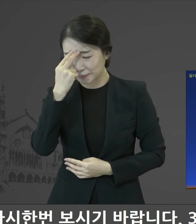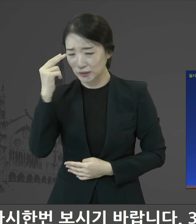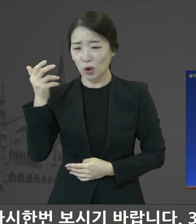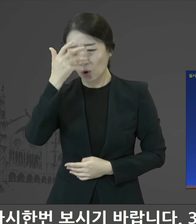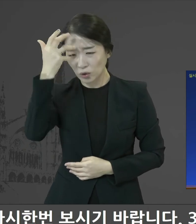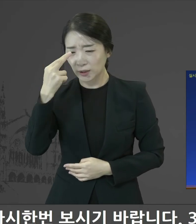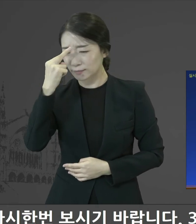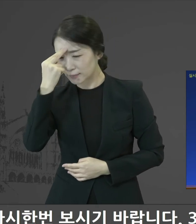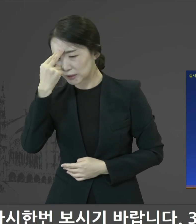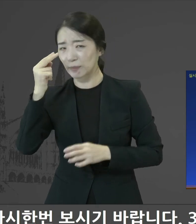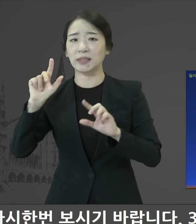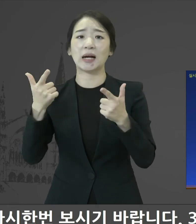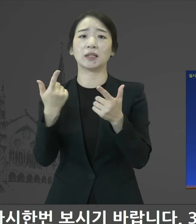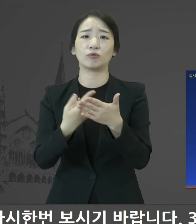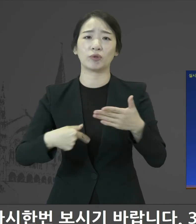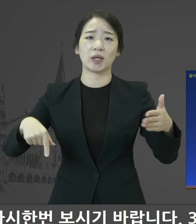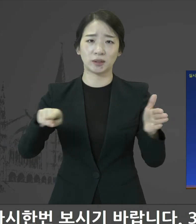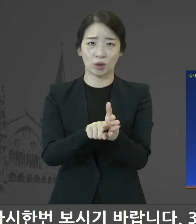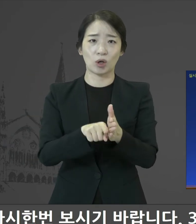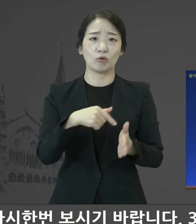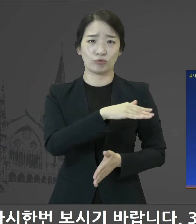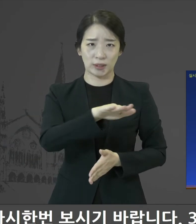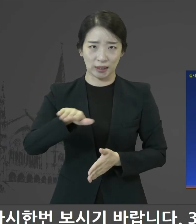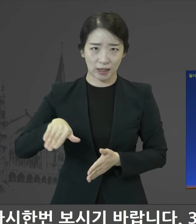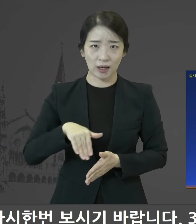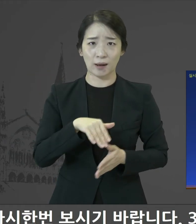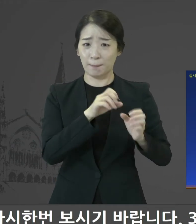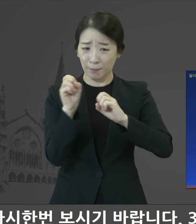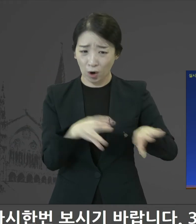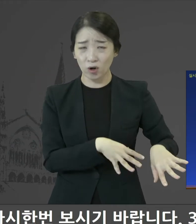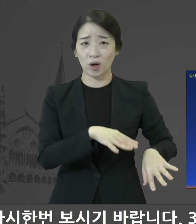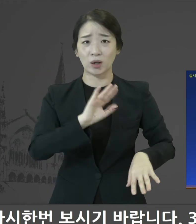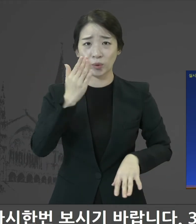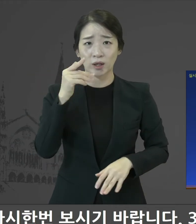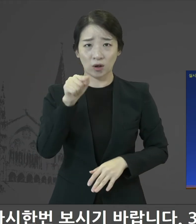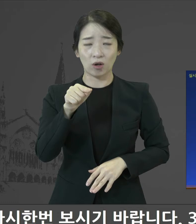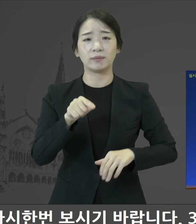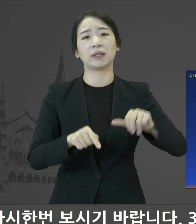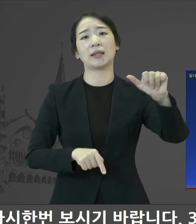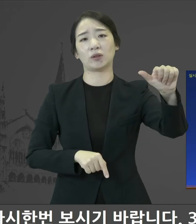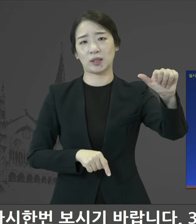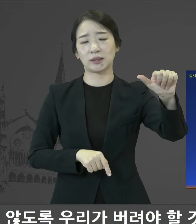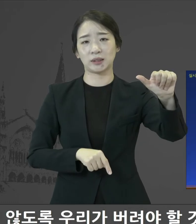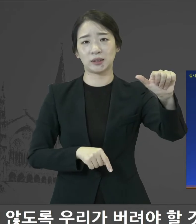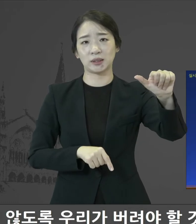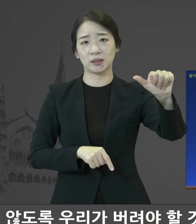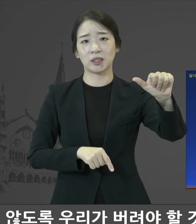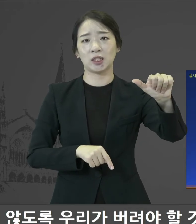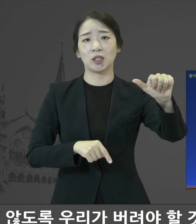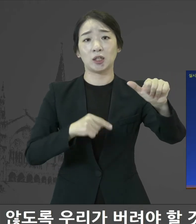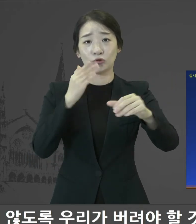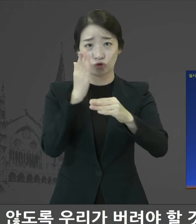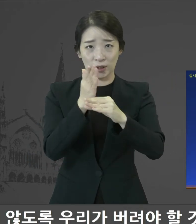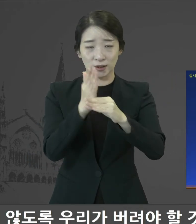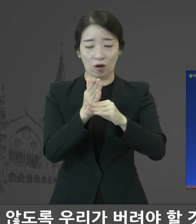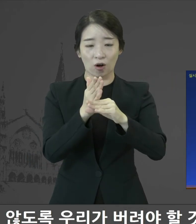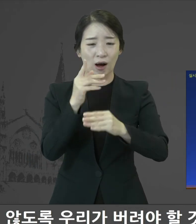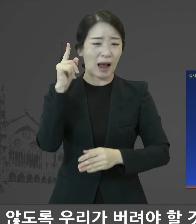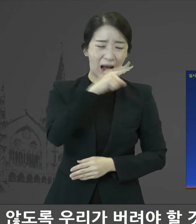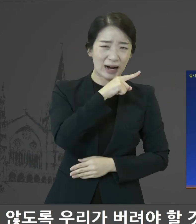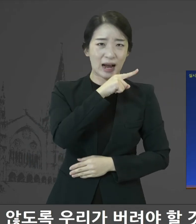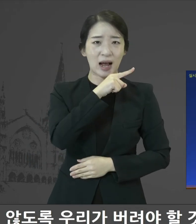버려야 될 것들, 우리가 이것을 못 버릴 때 성령께서 근심하시는 그 내용들 중에 악독을 중심으로